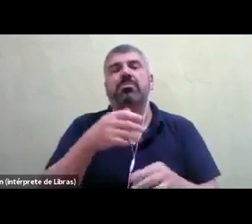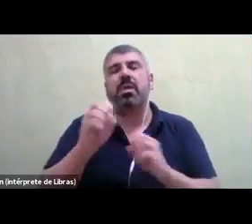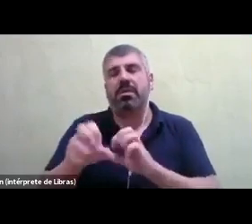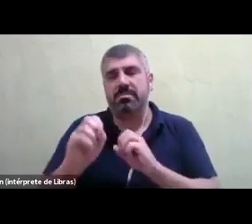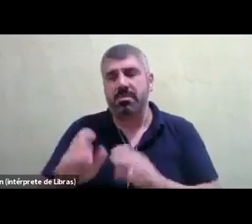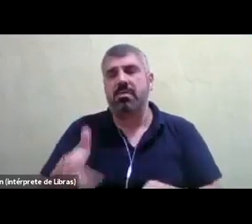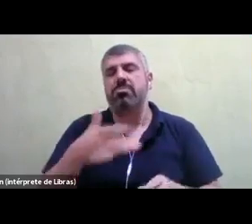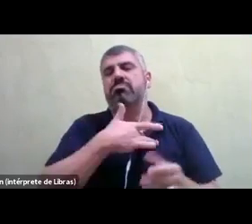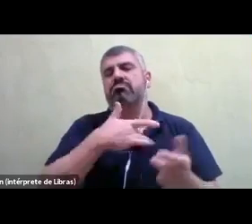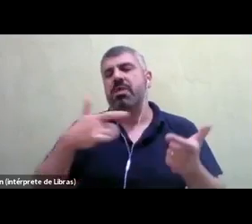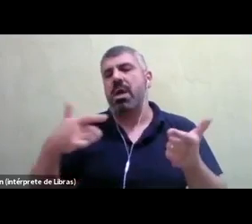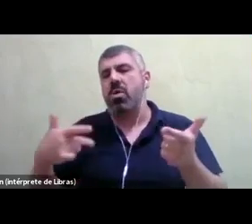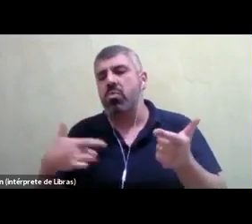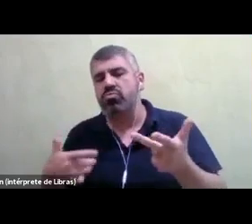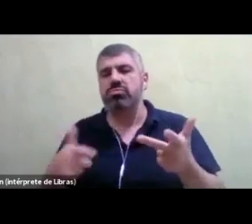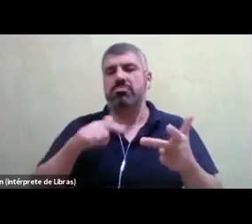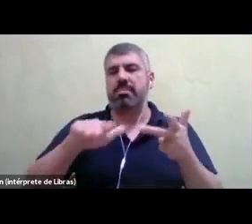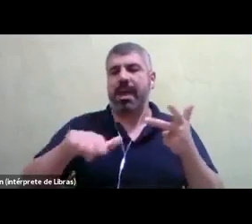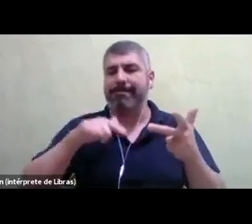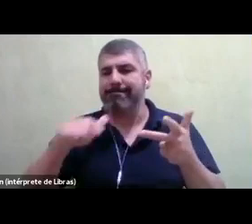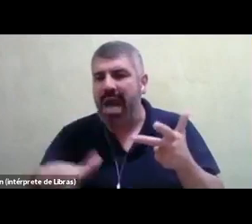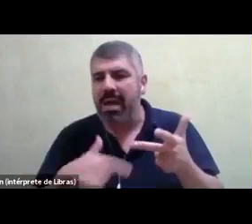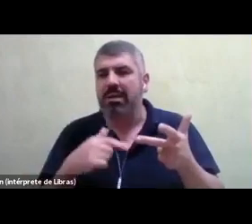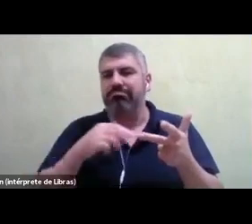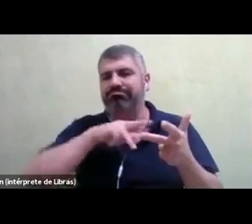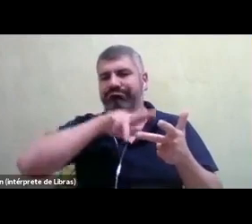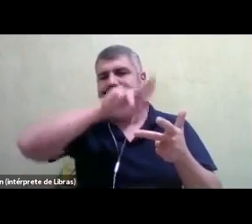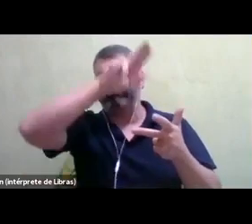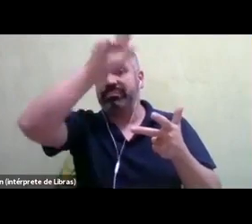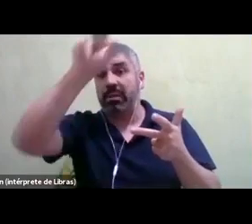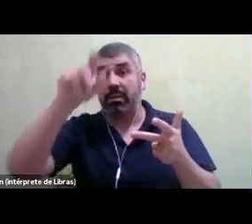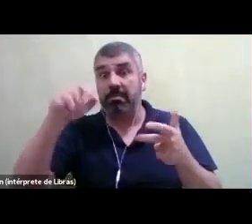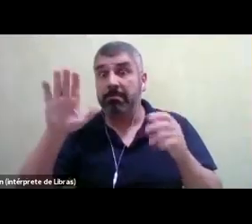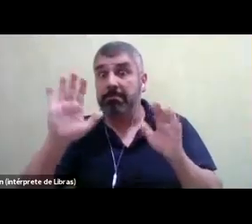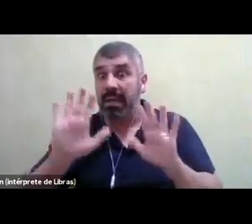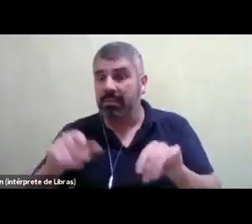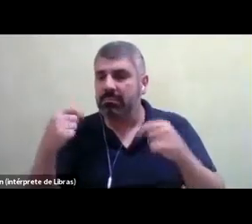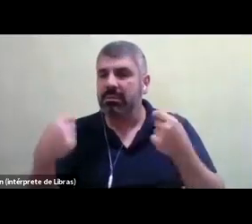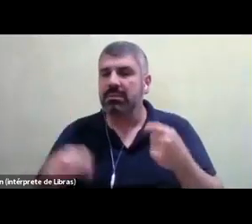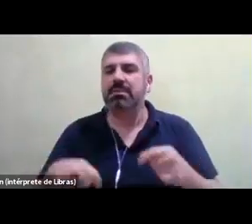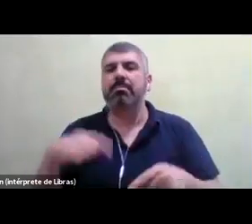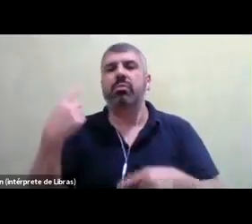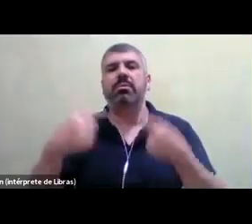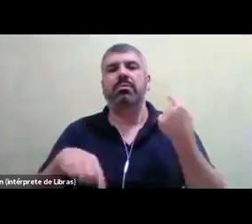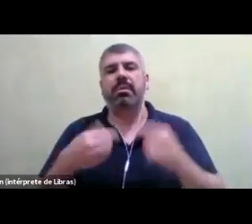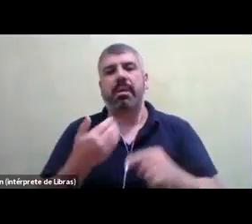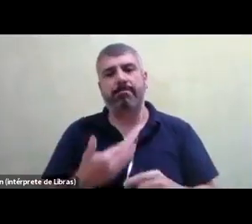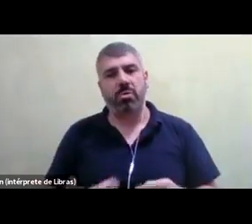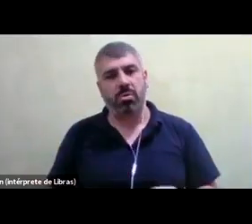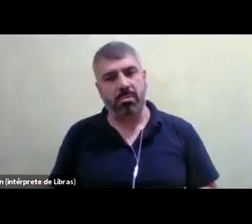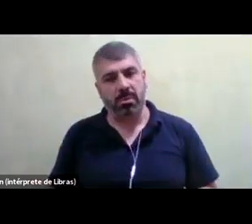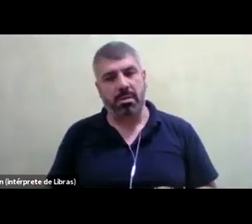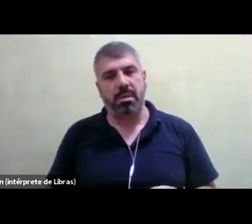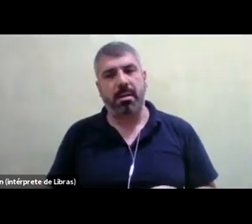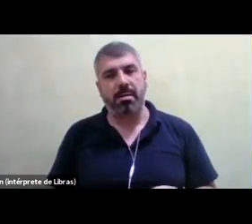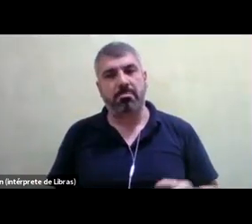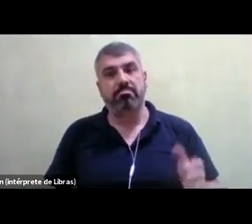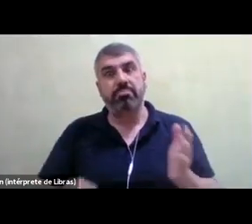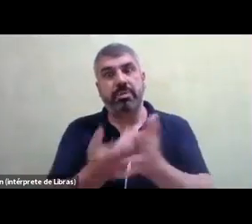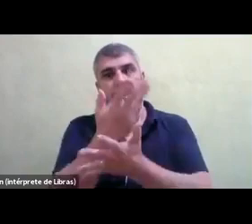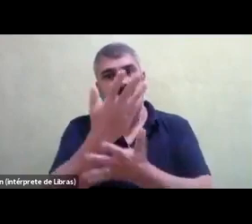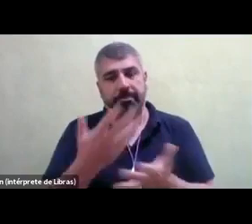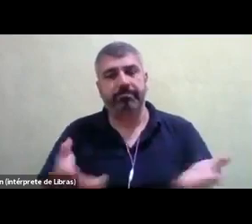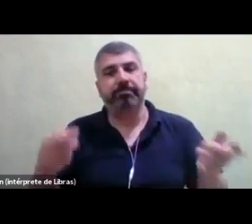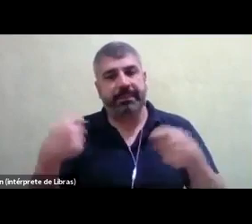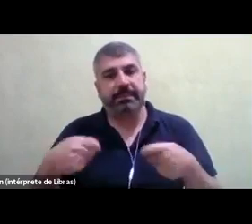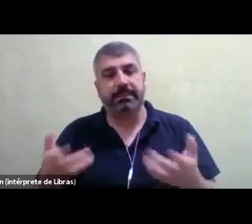direitos, eles dependem das políticas públicas. E por isso, né, é